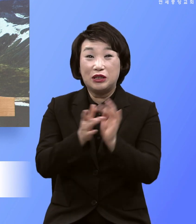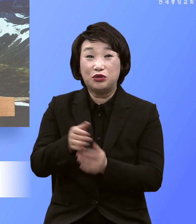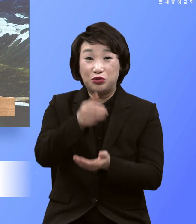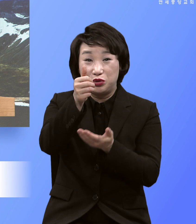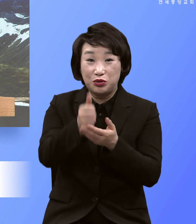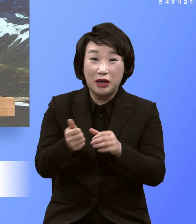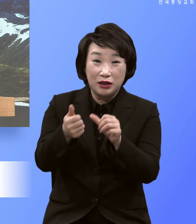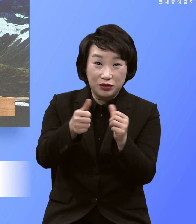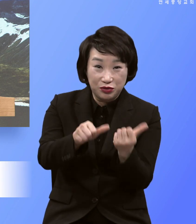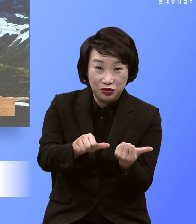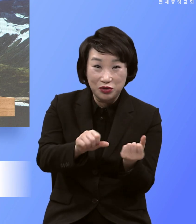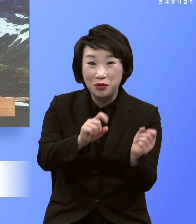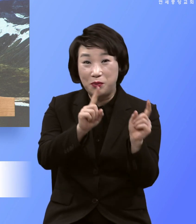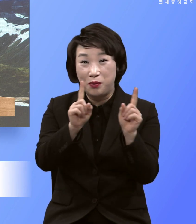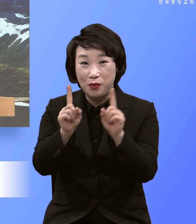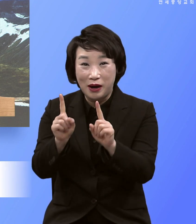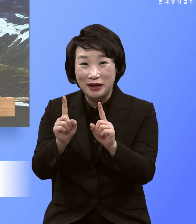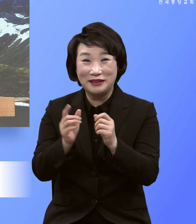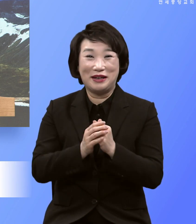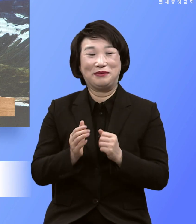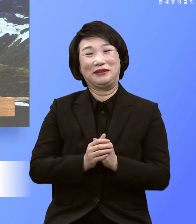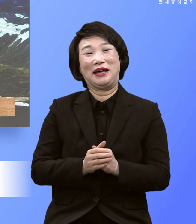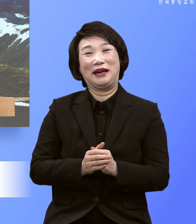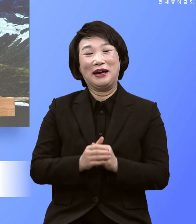예수의 죽으심과 부활하심으로